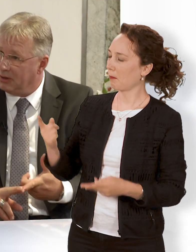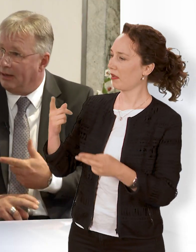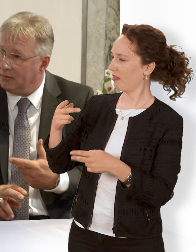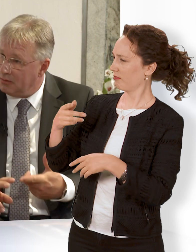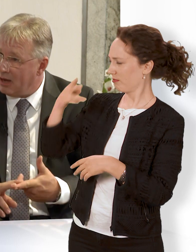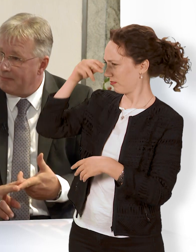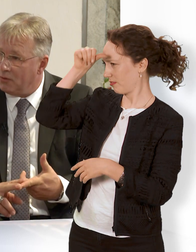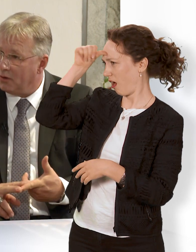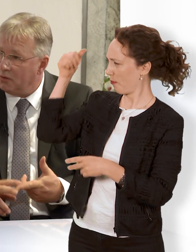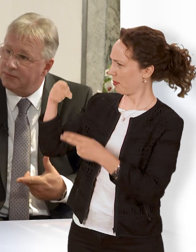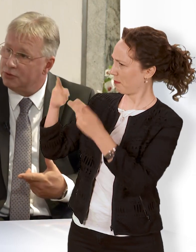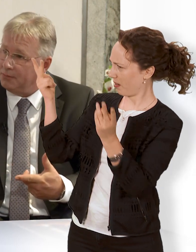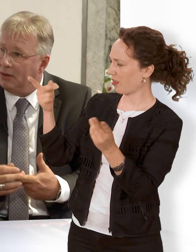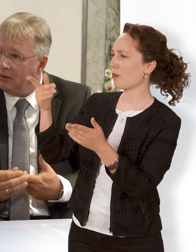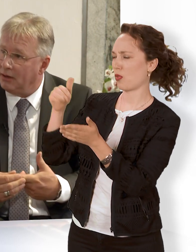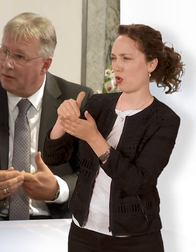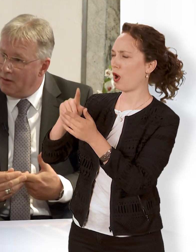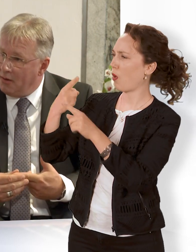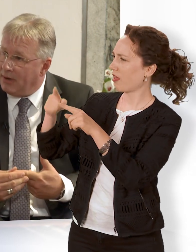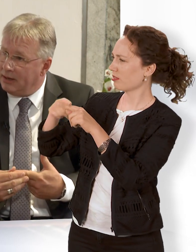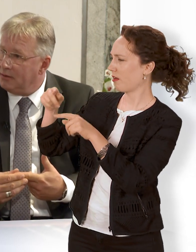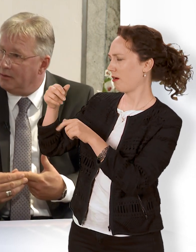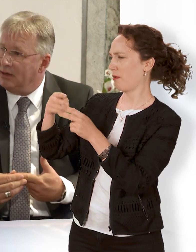vielen bekannten Namen noch auf. Sie spielen in der